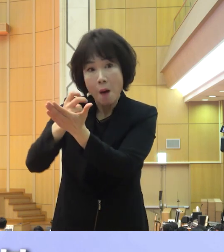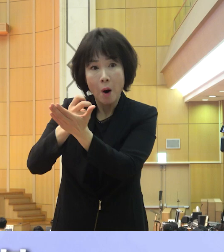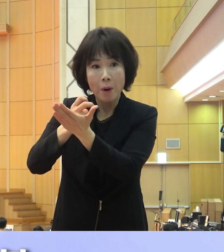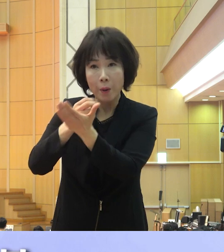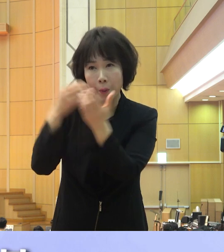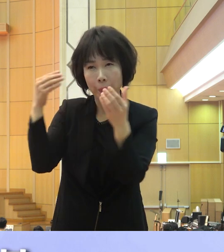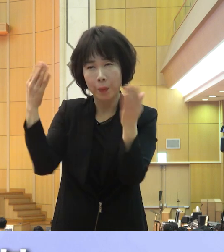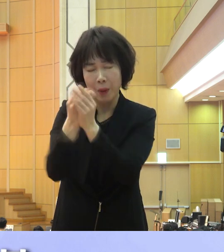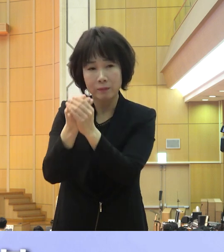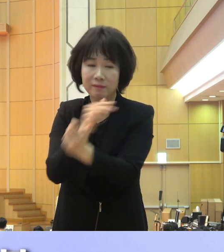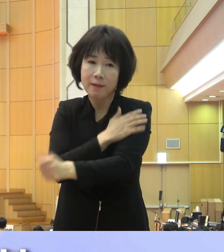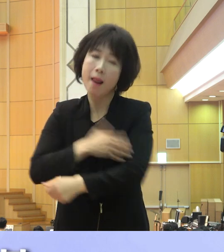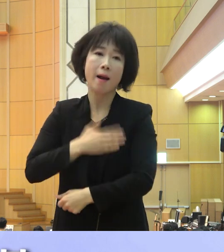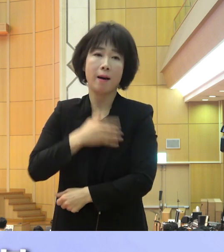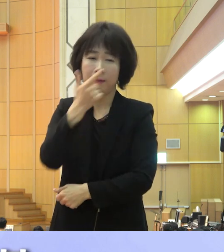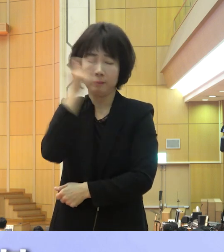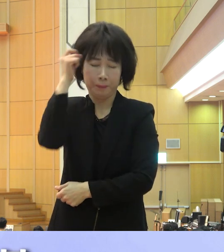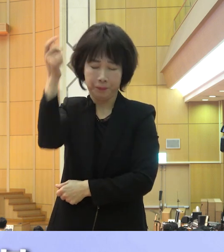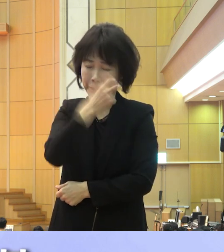해박한 지식을 갖고 있고